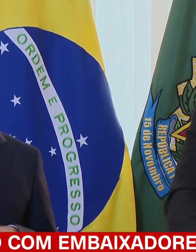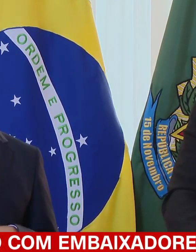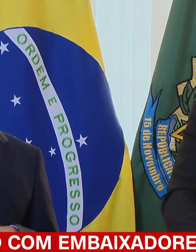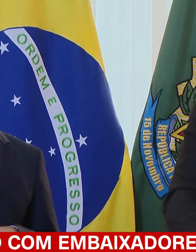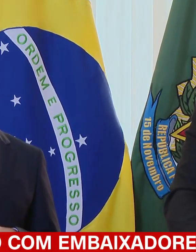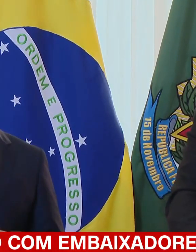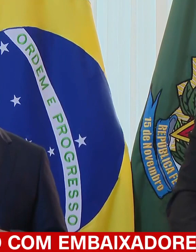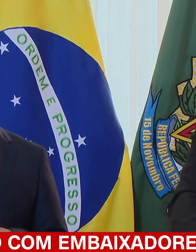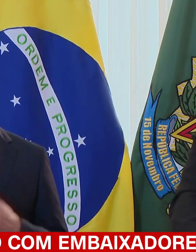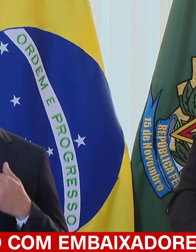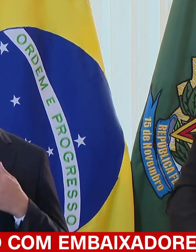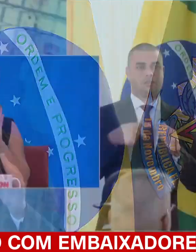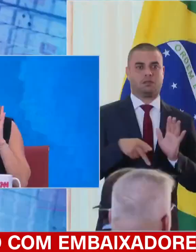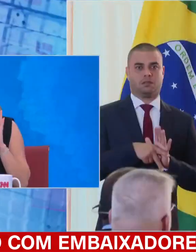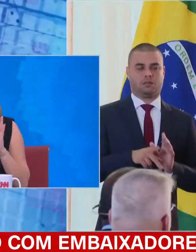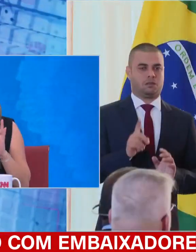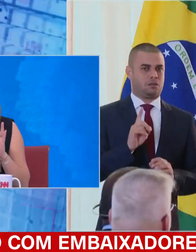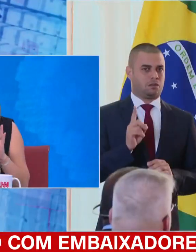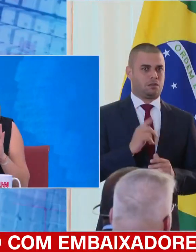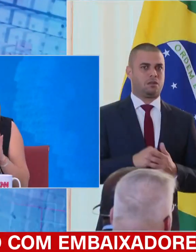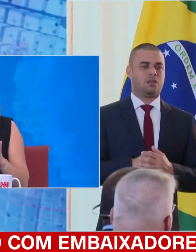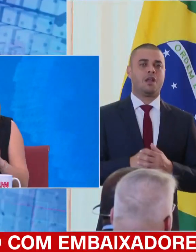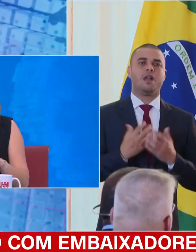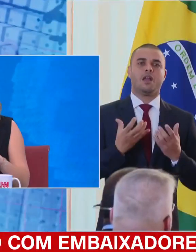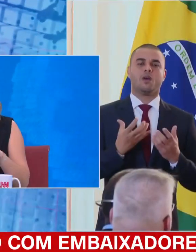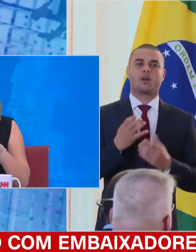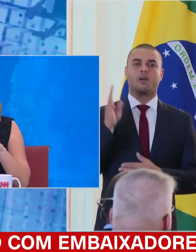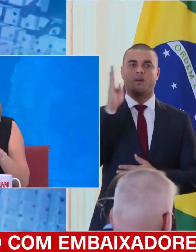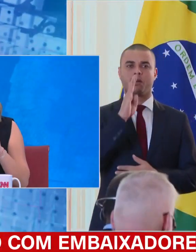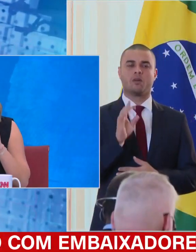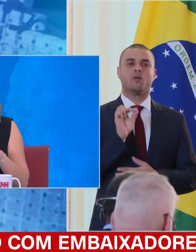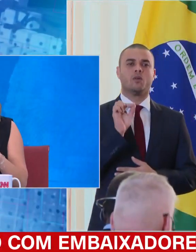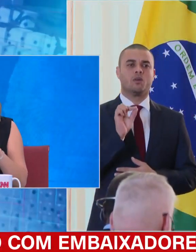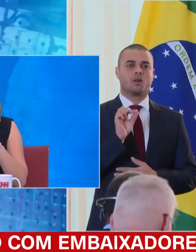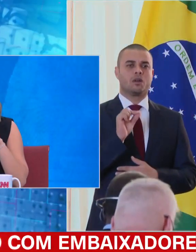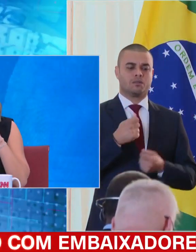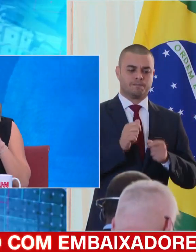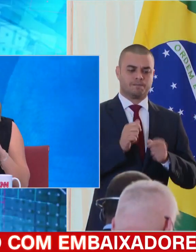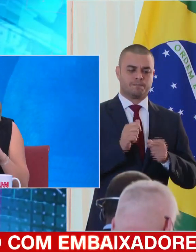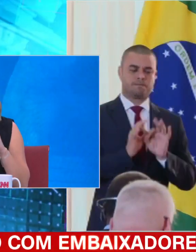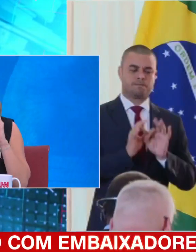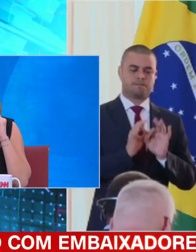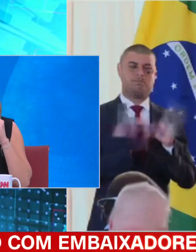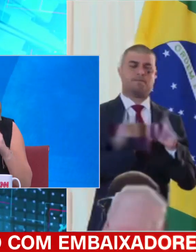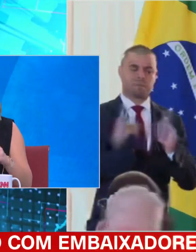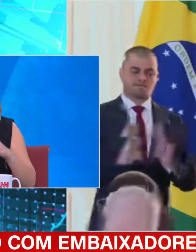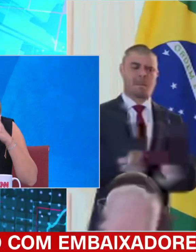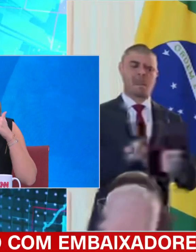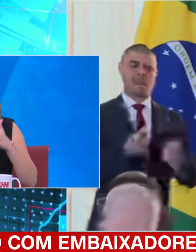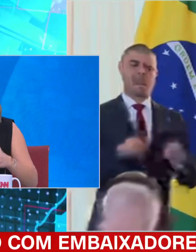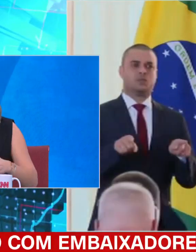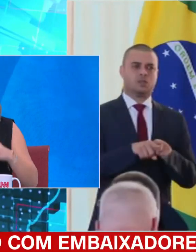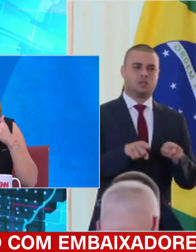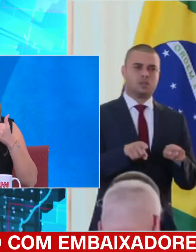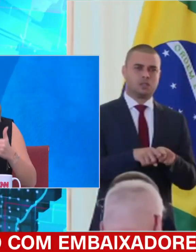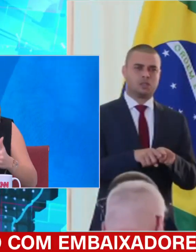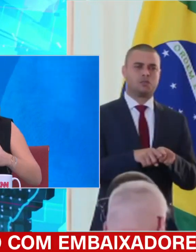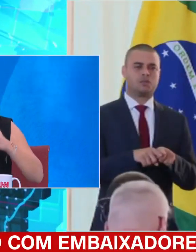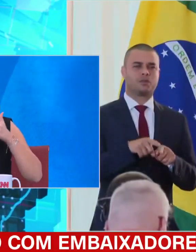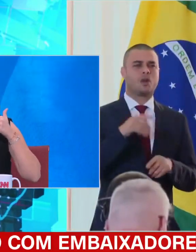não é um direito absoluto Ainda mais quando invocada para comunicar